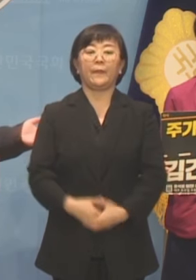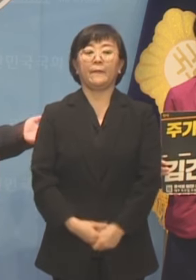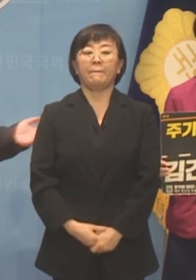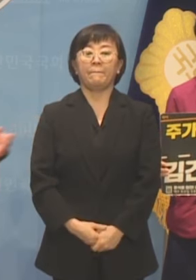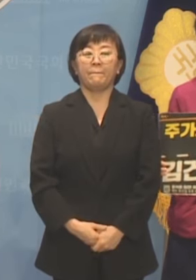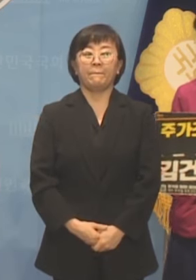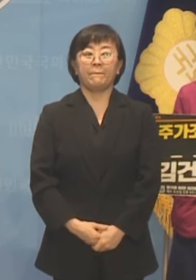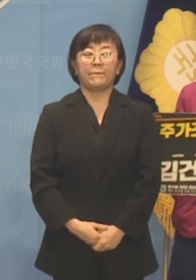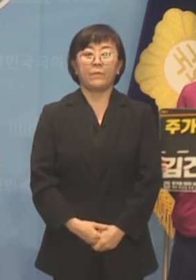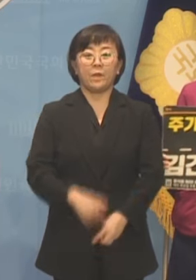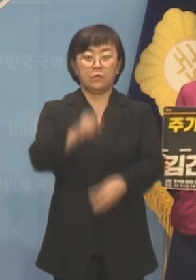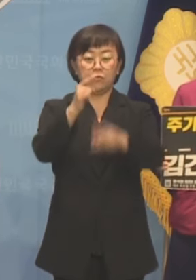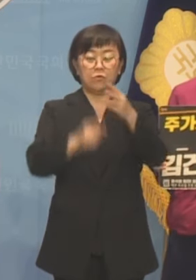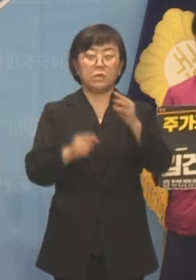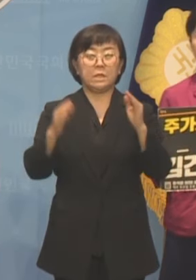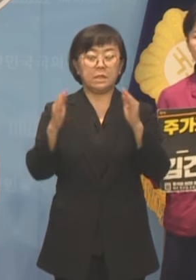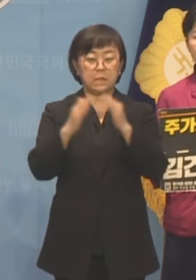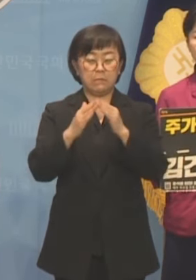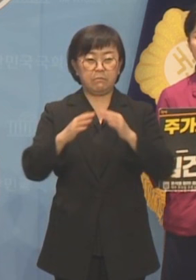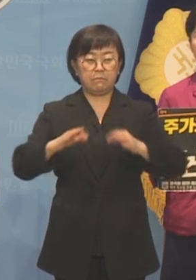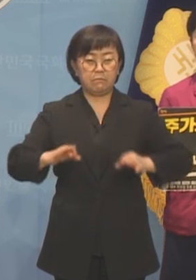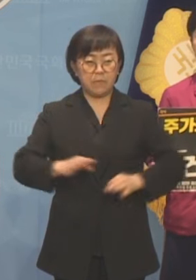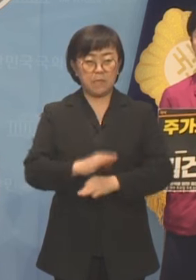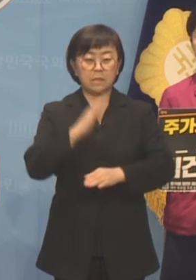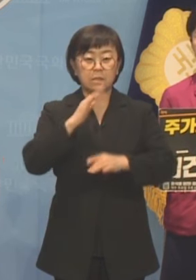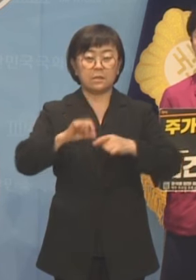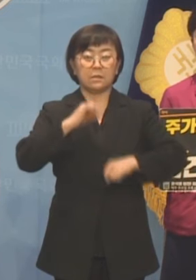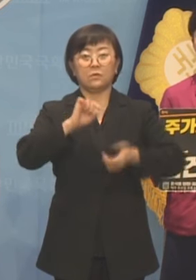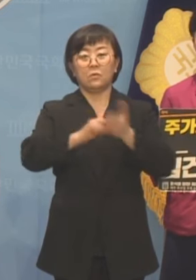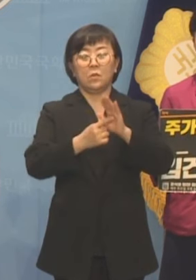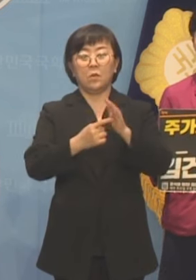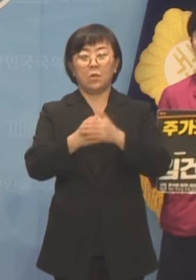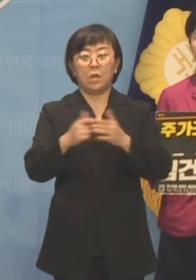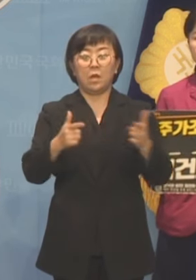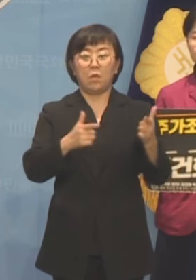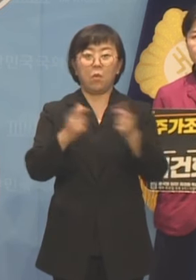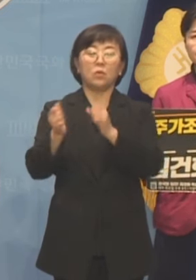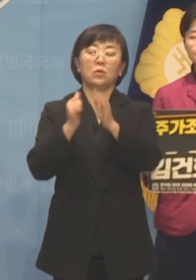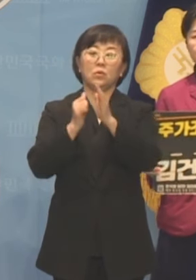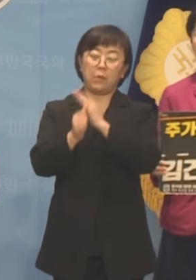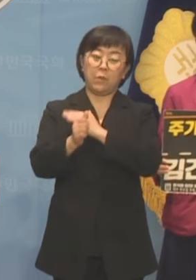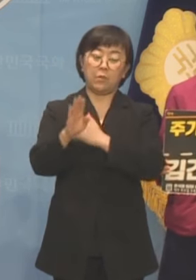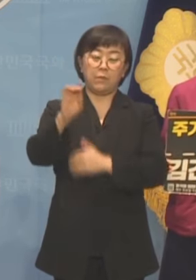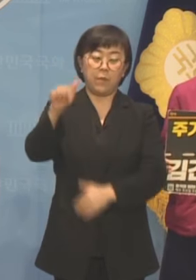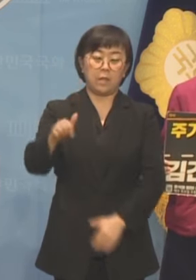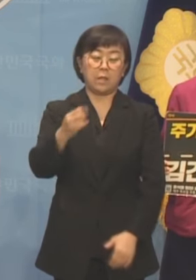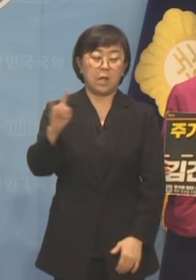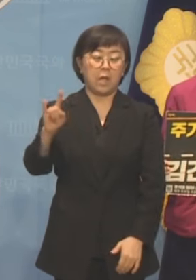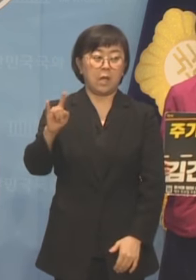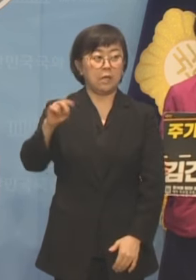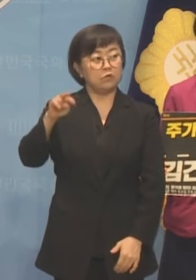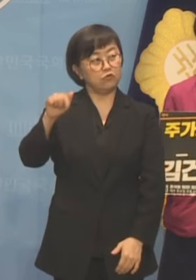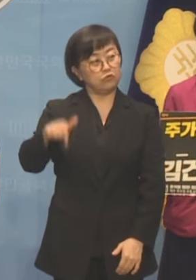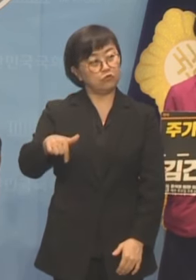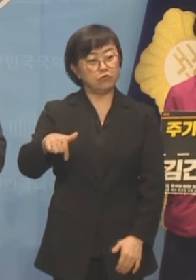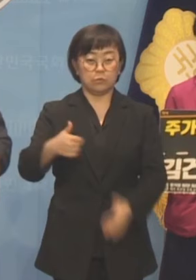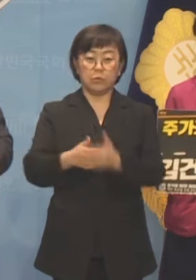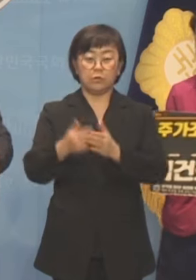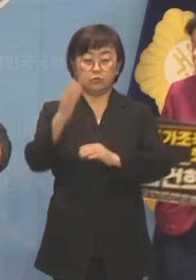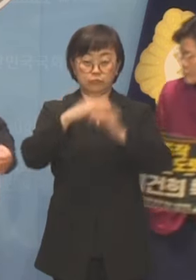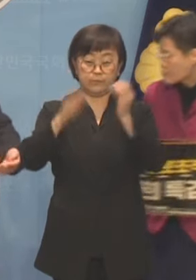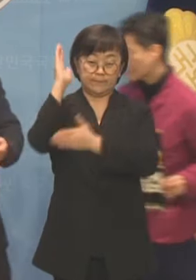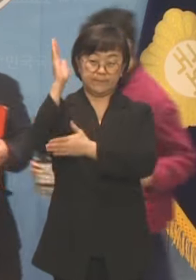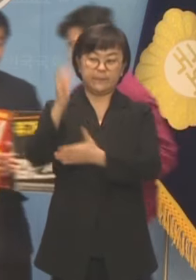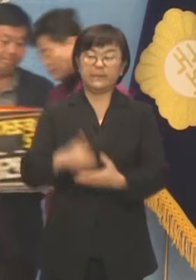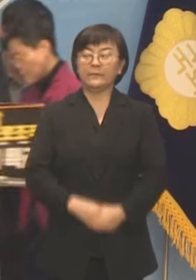감사드립니다이어서 윤성일가 온각 비리 진상규명 모임의 백혜수 공동 대표님께서 어 추가로 말씀해 주시도록